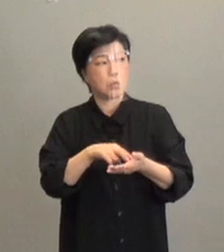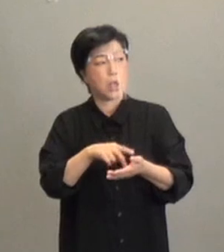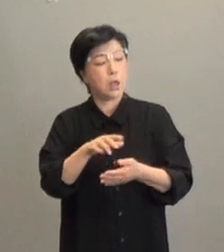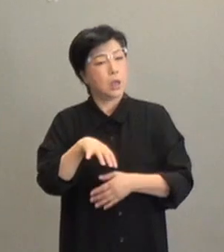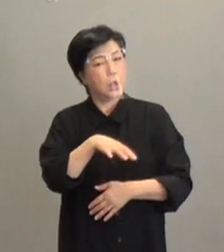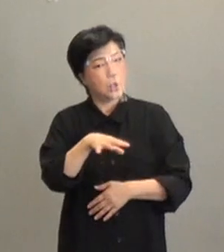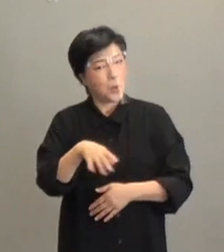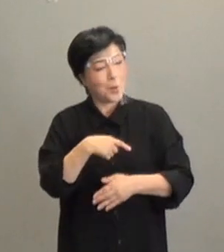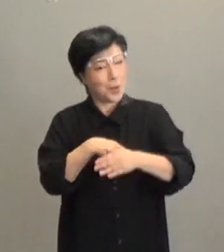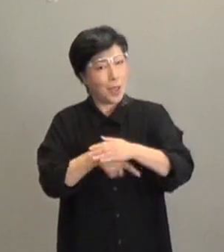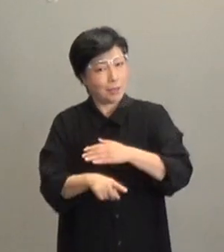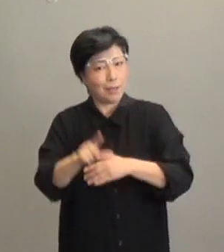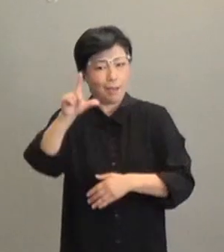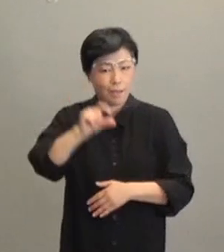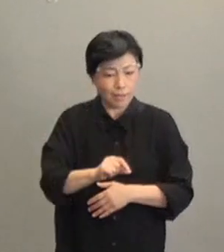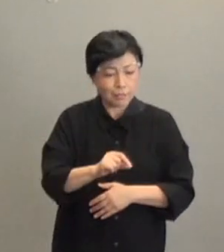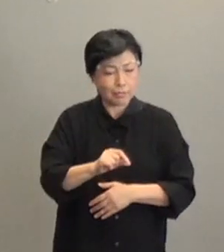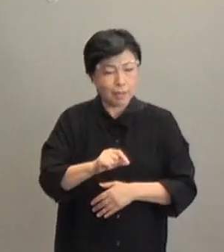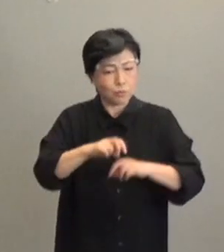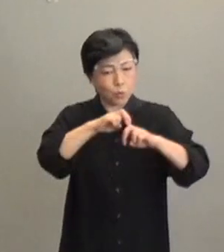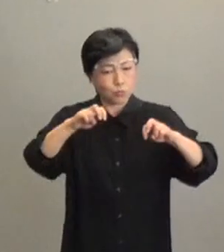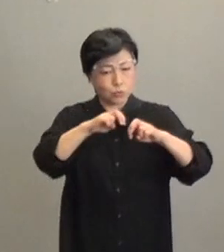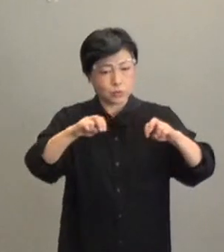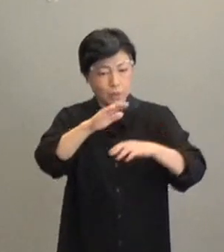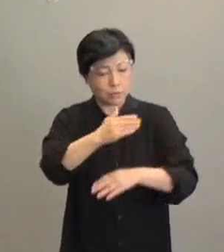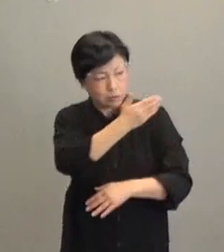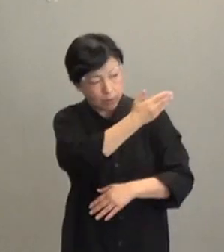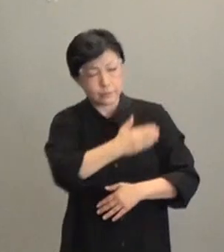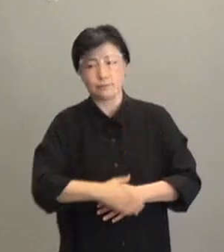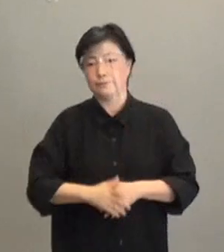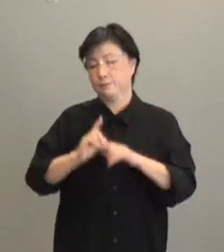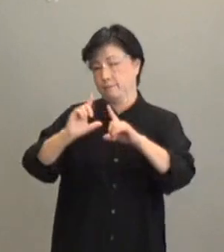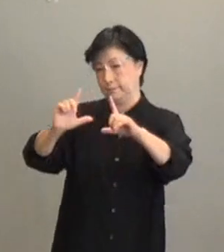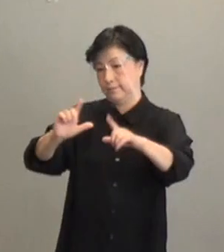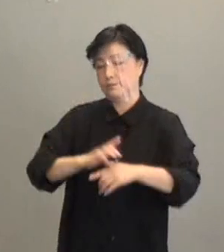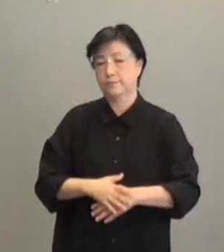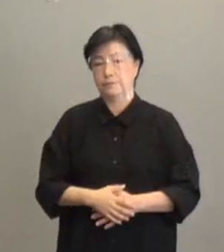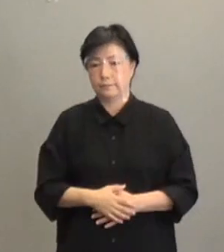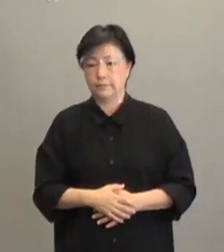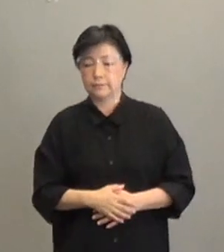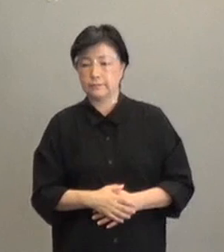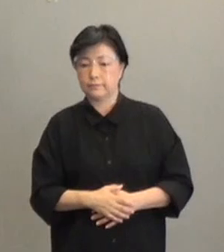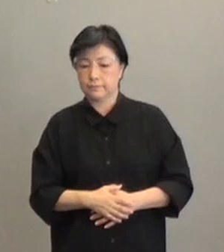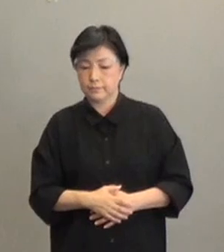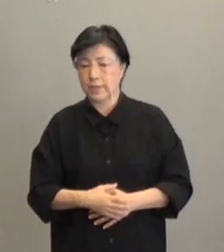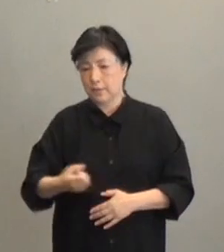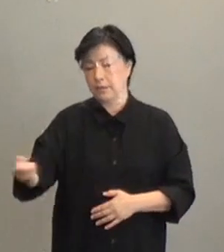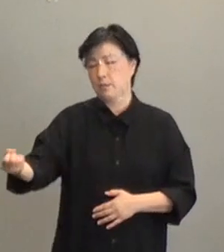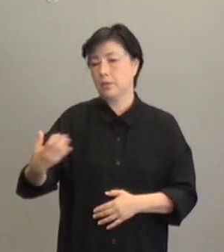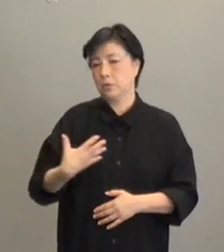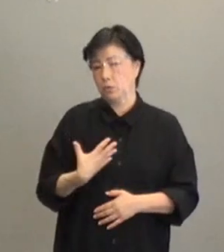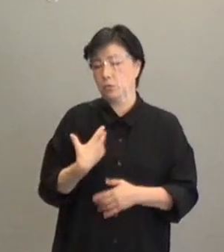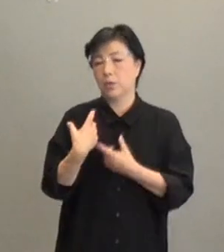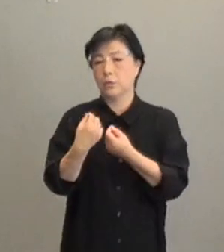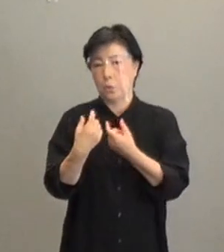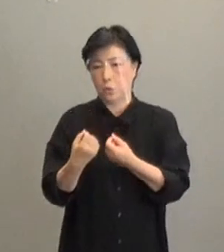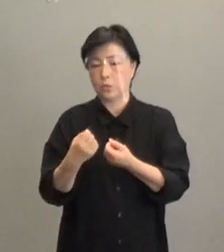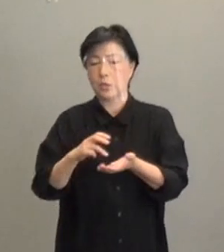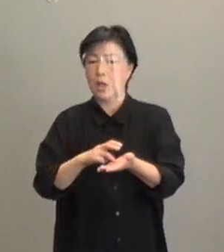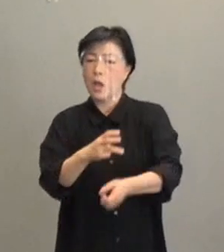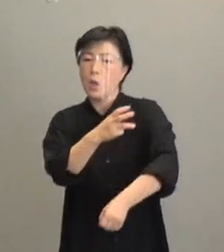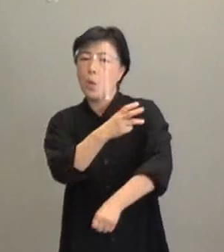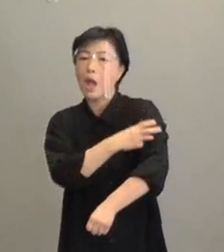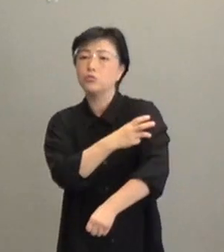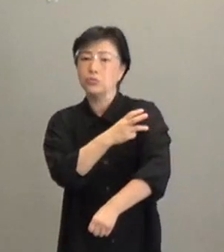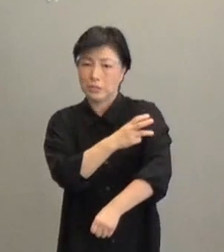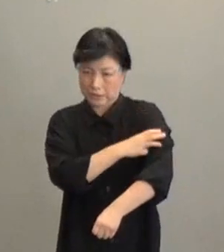にあると捉えて、分析されていらっしゃるんでしょうか。 はい、おっしゃった通りですね、そのワクチンの接